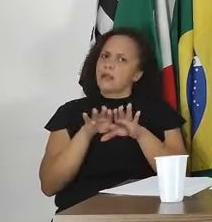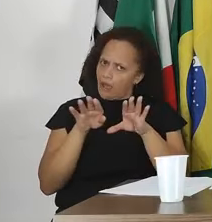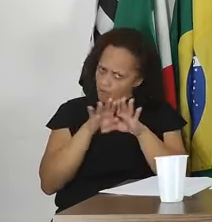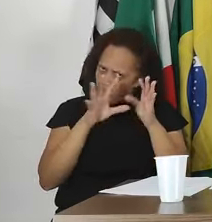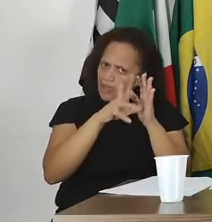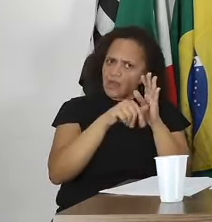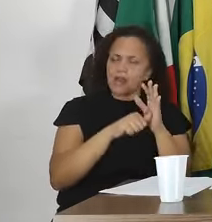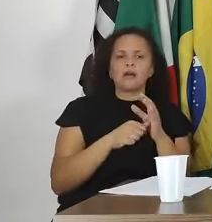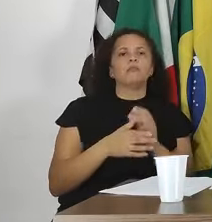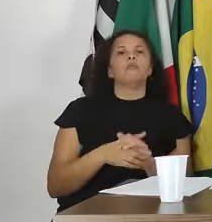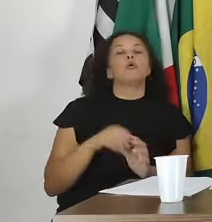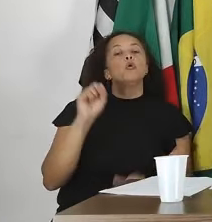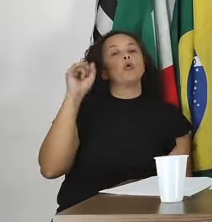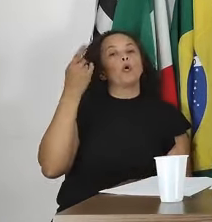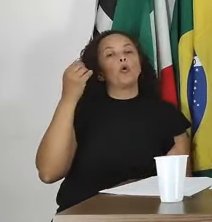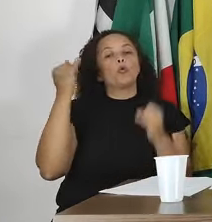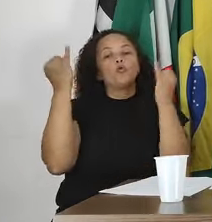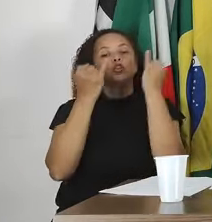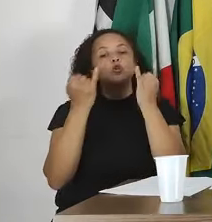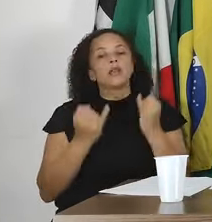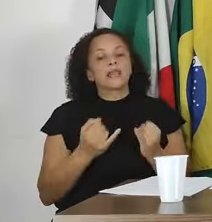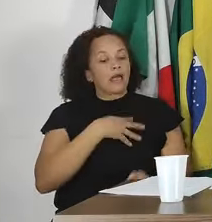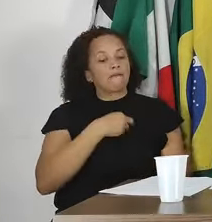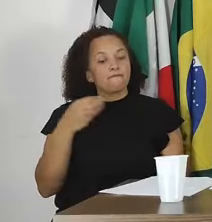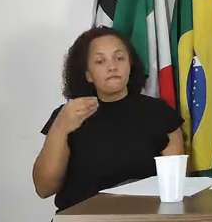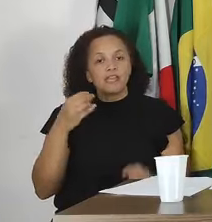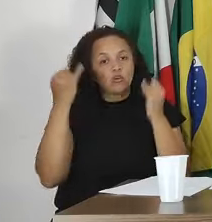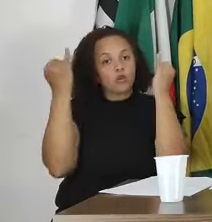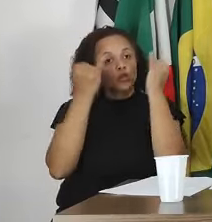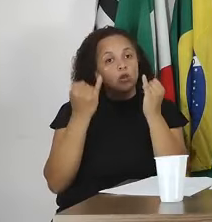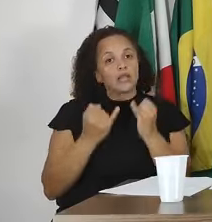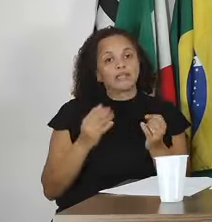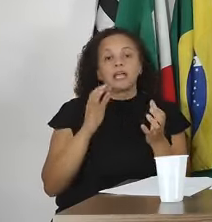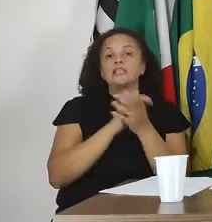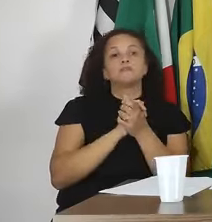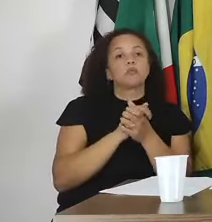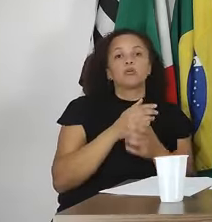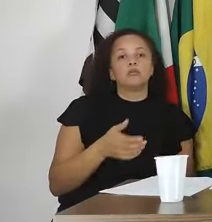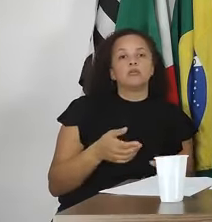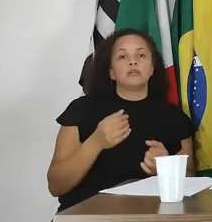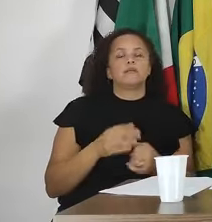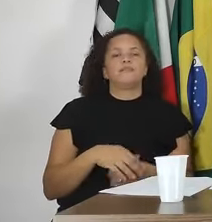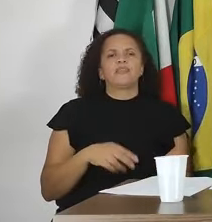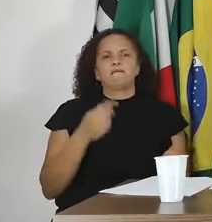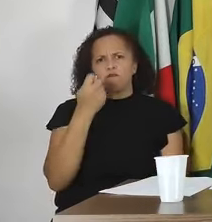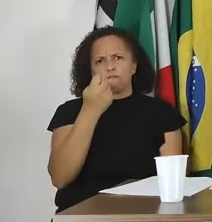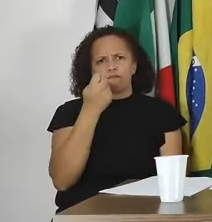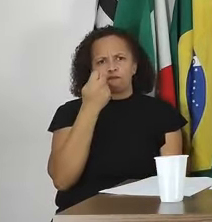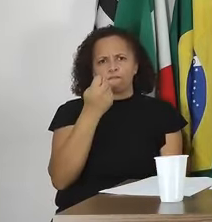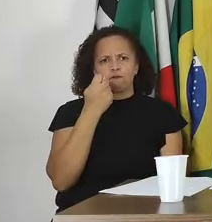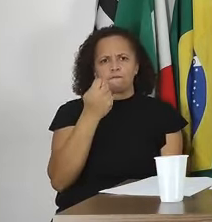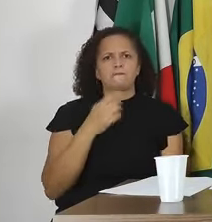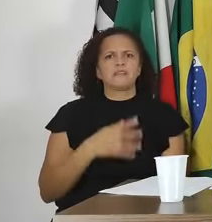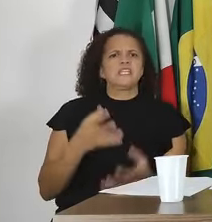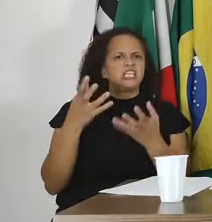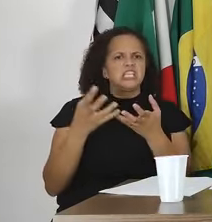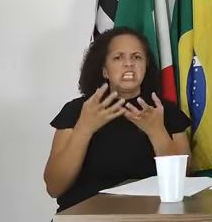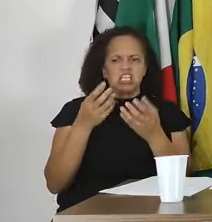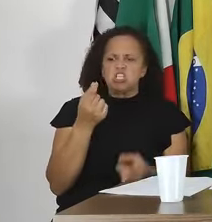idolatrar filhos, cônjuges, avarento, mesquinho, apego excessivo